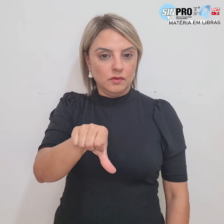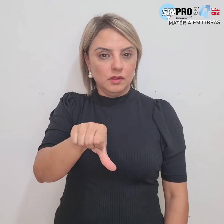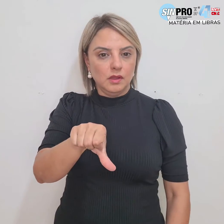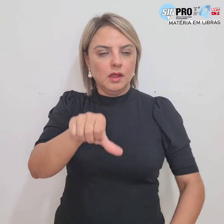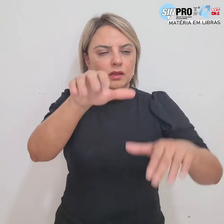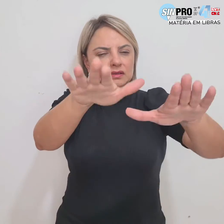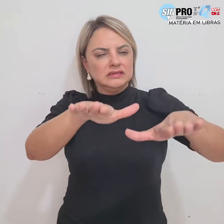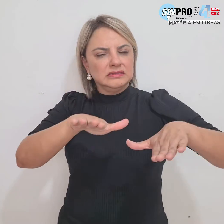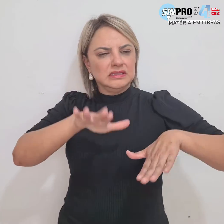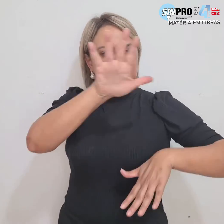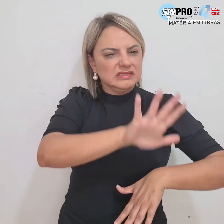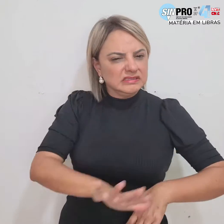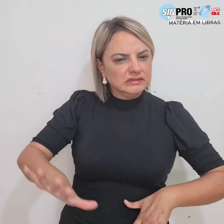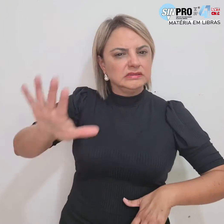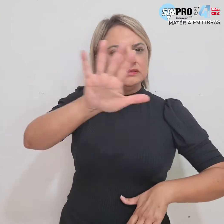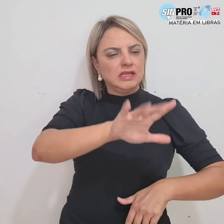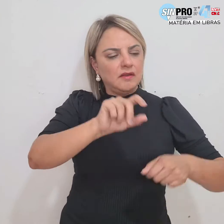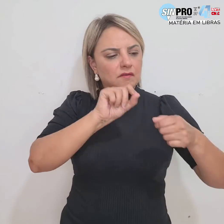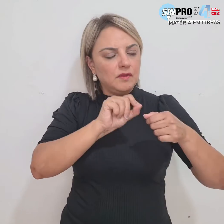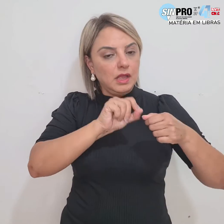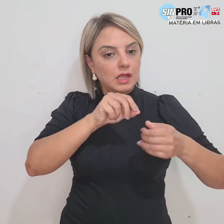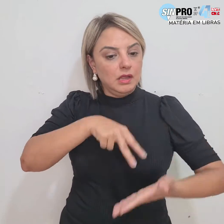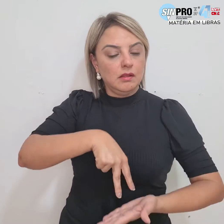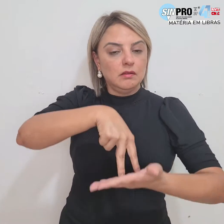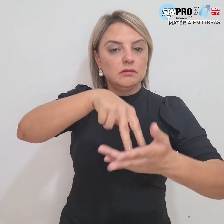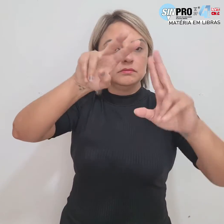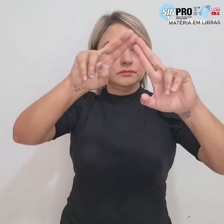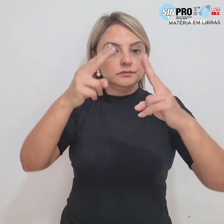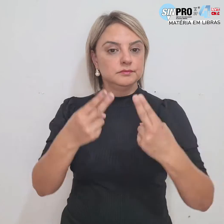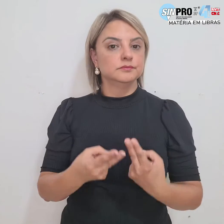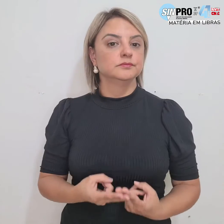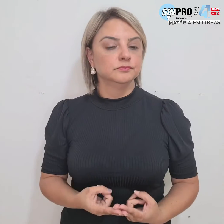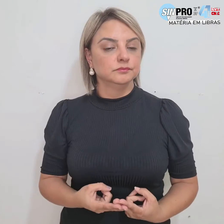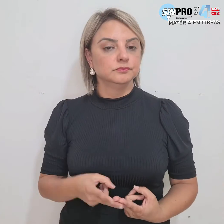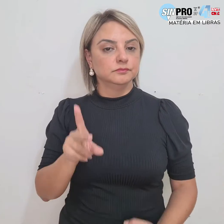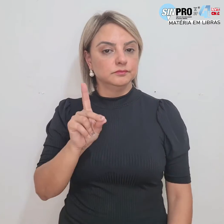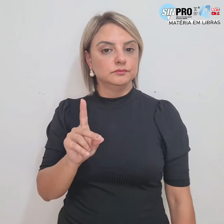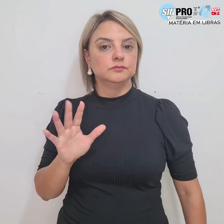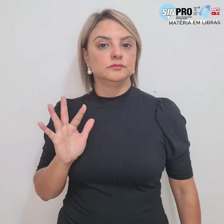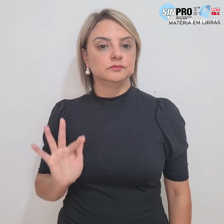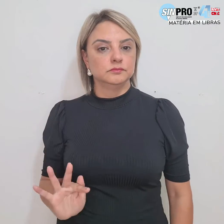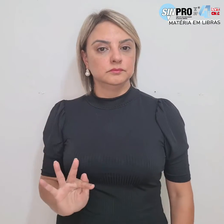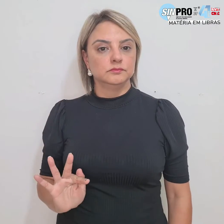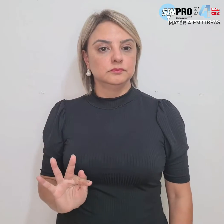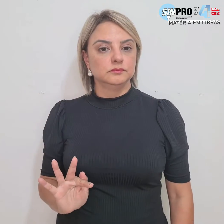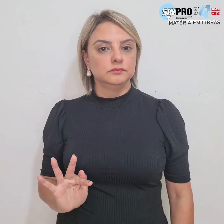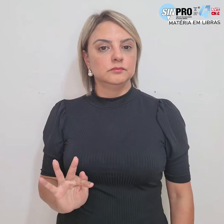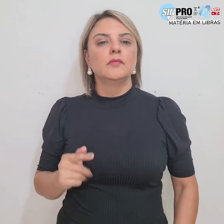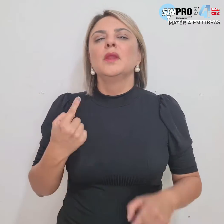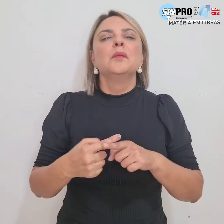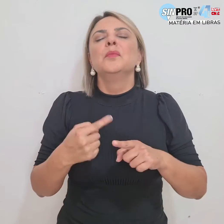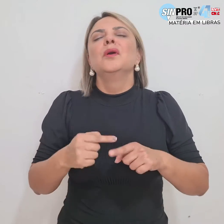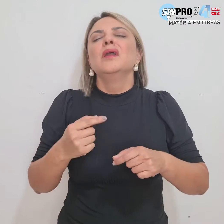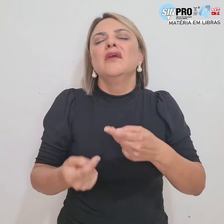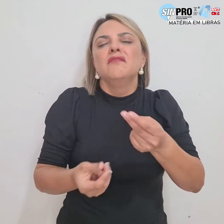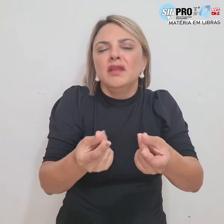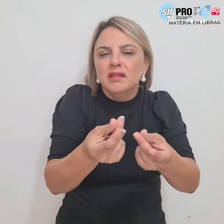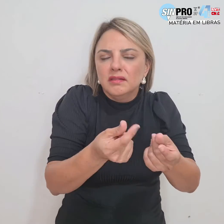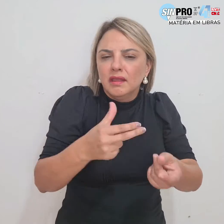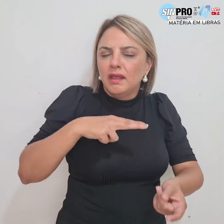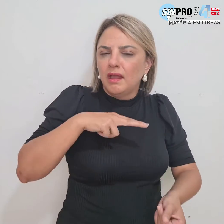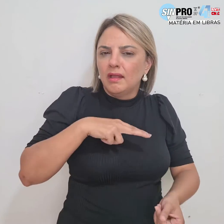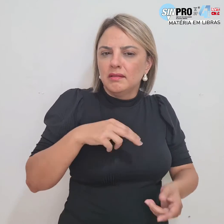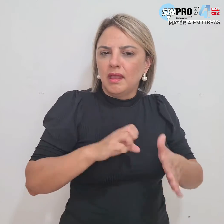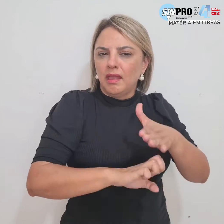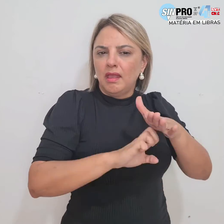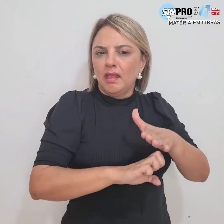9 da manhã, com uma Assembleia Geral a ser realizada na frente da Câmara Legislativa do Distrito Federal. Por que